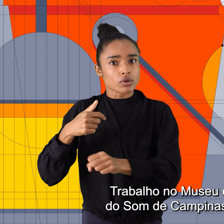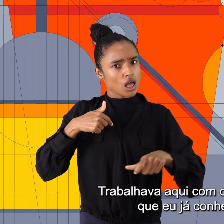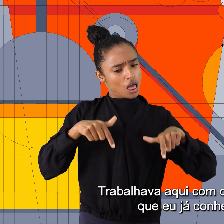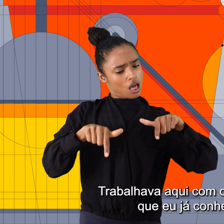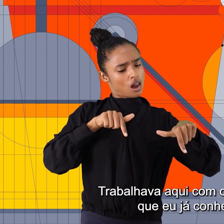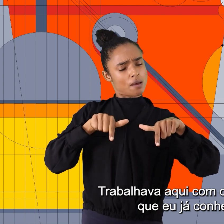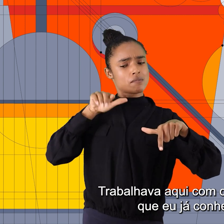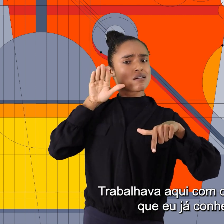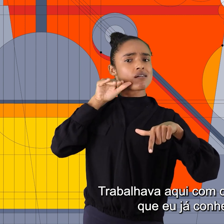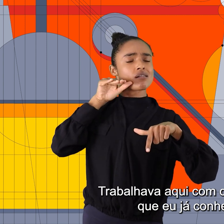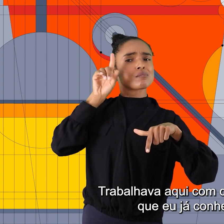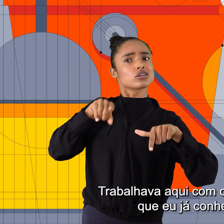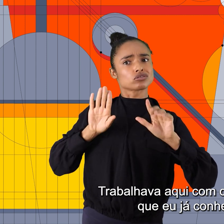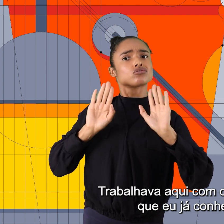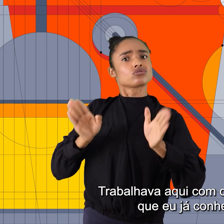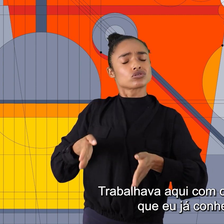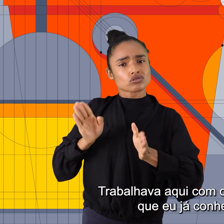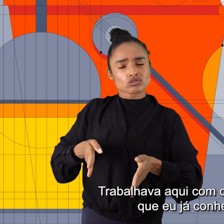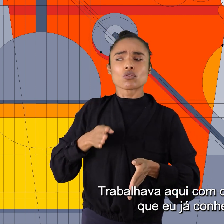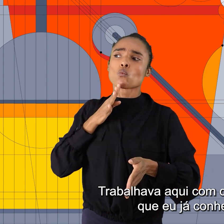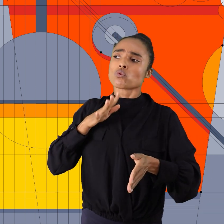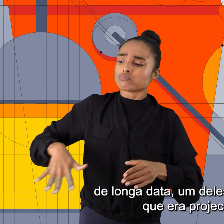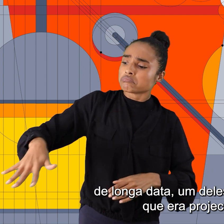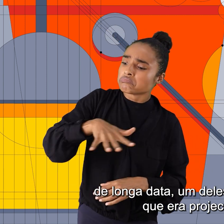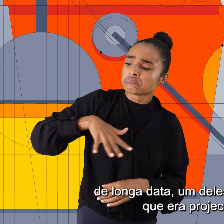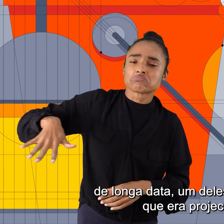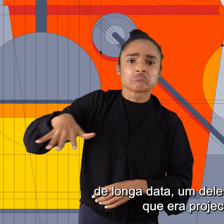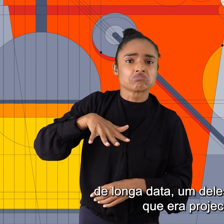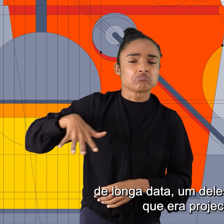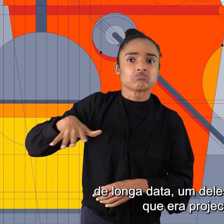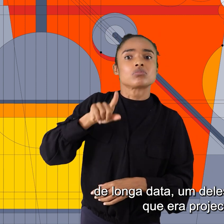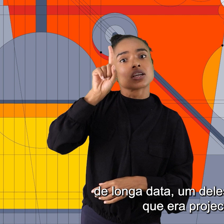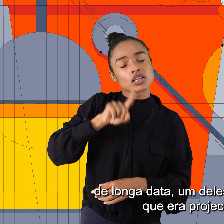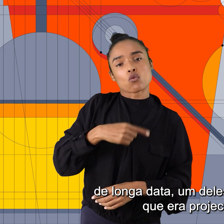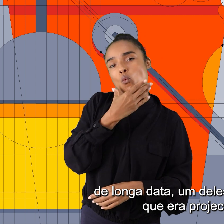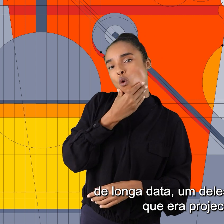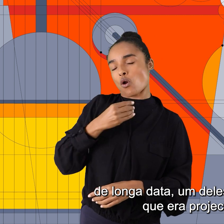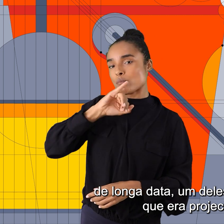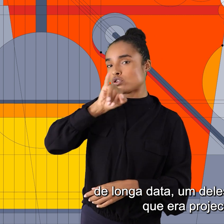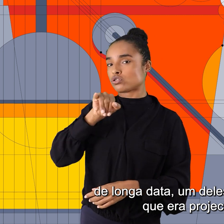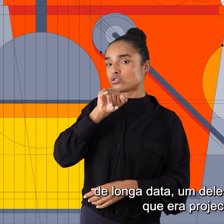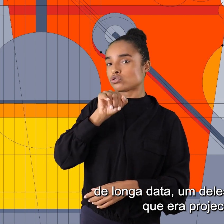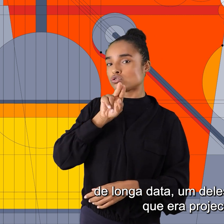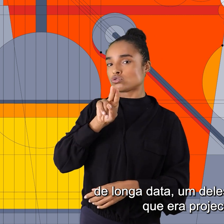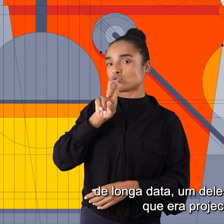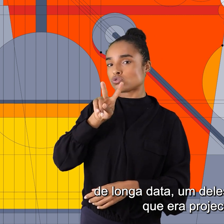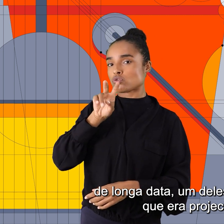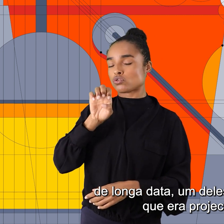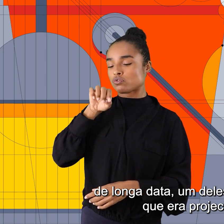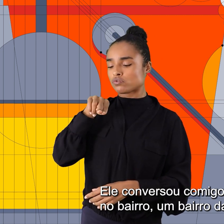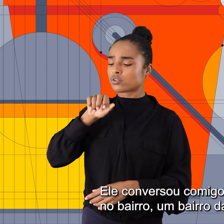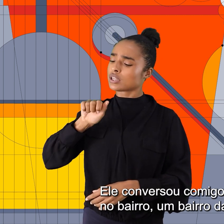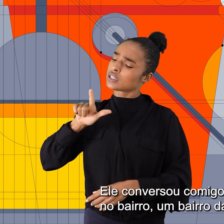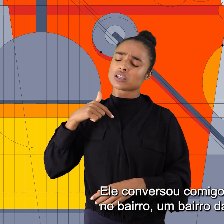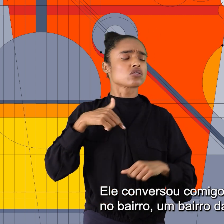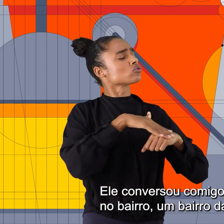1990. Trabalhava aqui com os funcionários que eu já conhecia, né, de longa data. Um deles era o Juvenal, que era